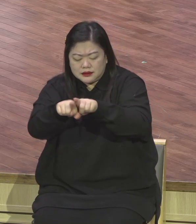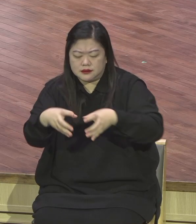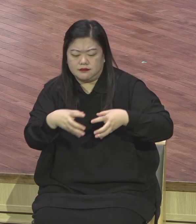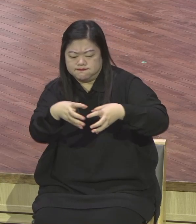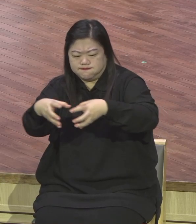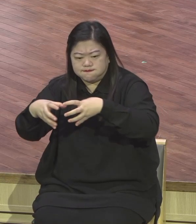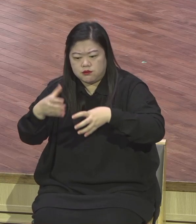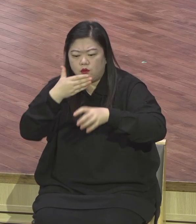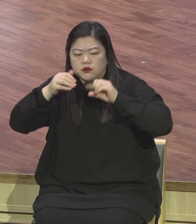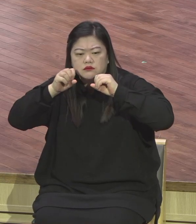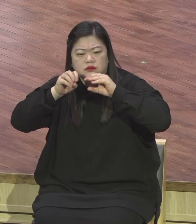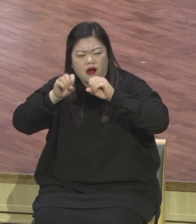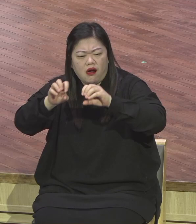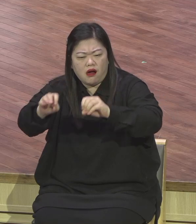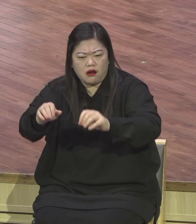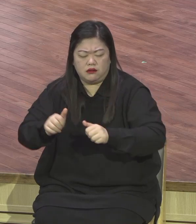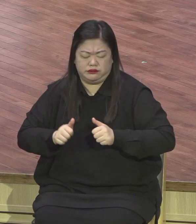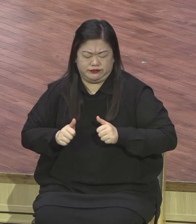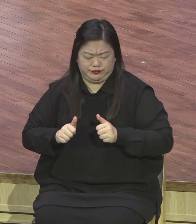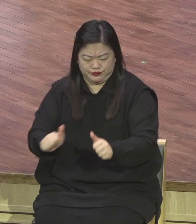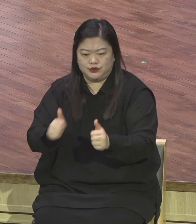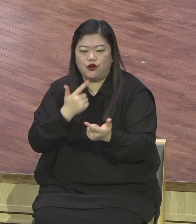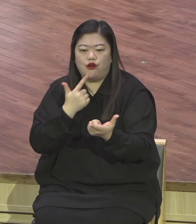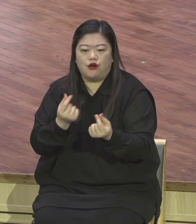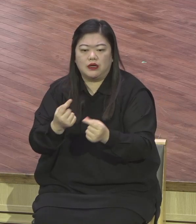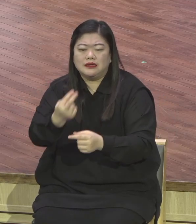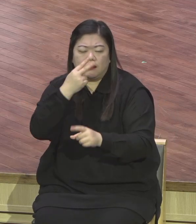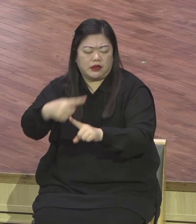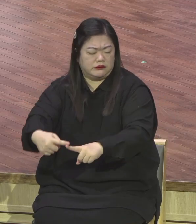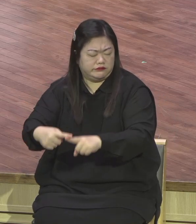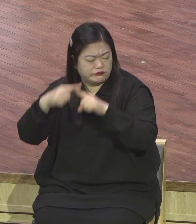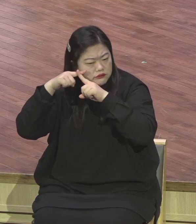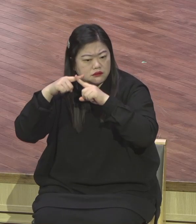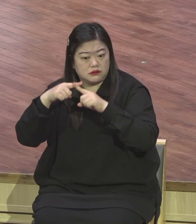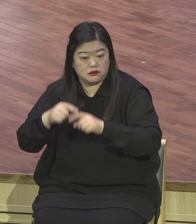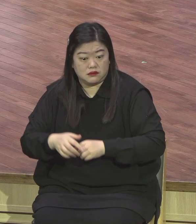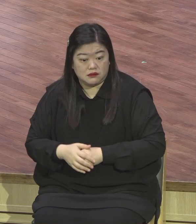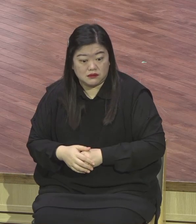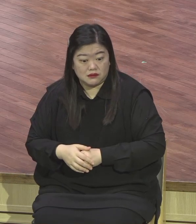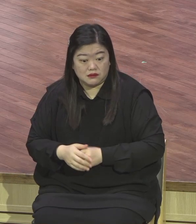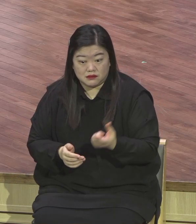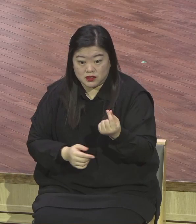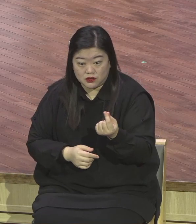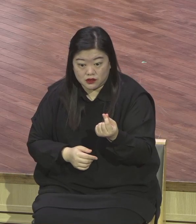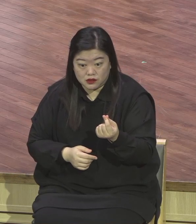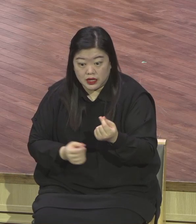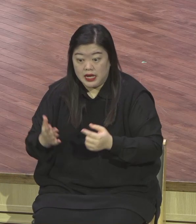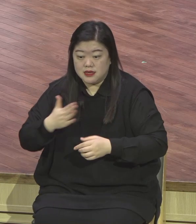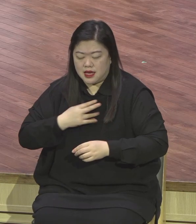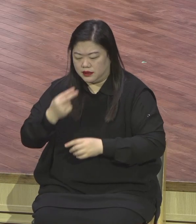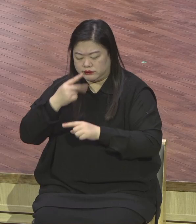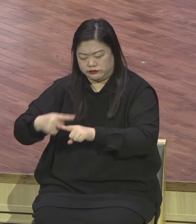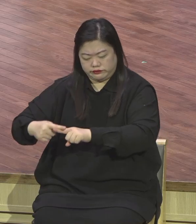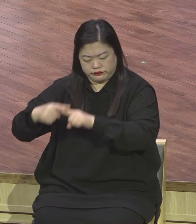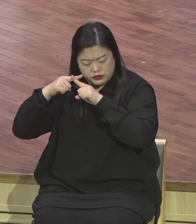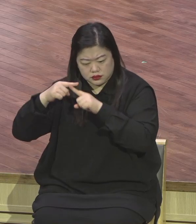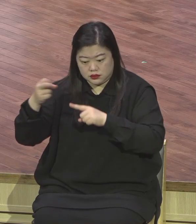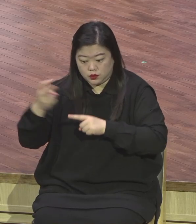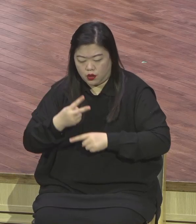생명 살리는 도전을 했다는 말이에요. 생명을 금과 동시에 엄청난 생명 살리는 건 평생